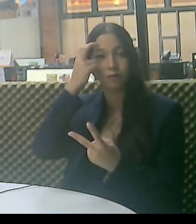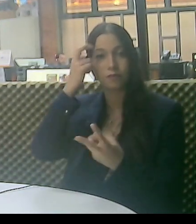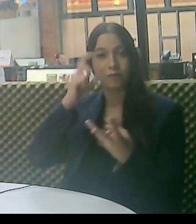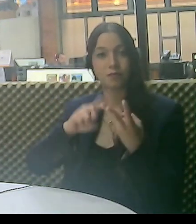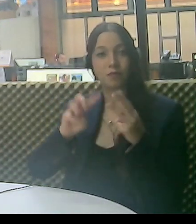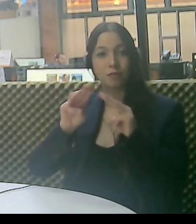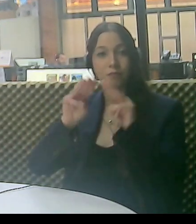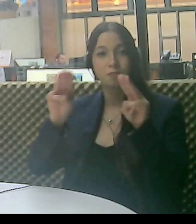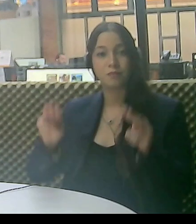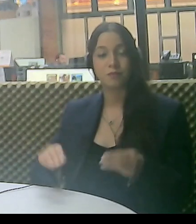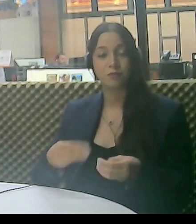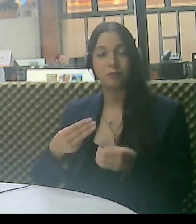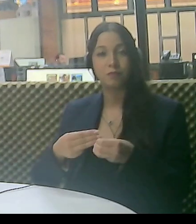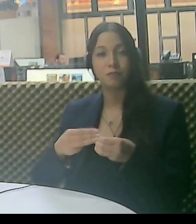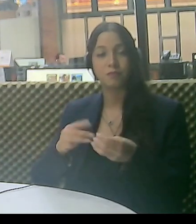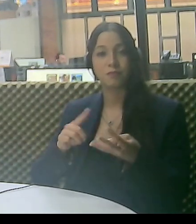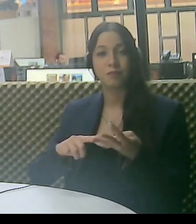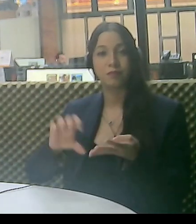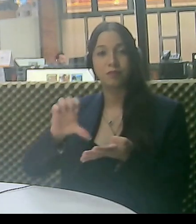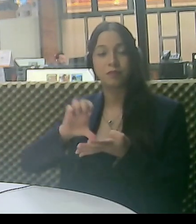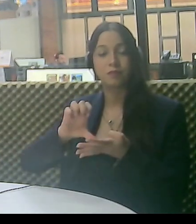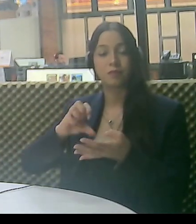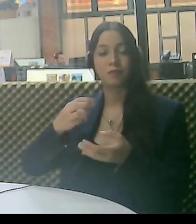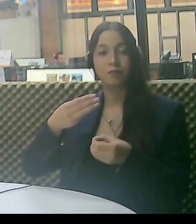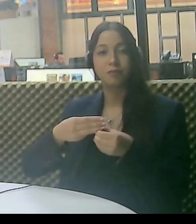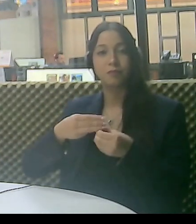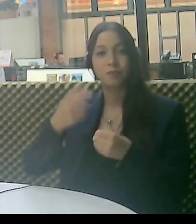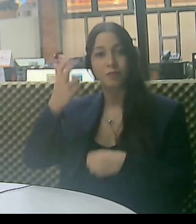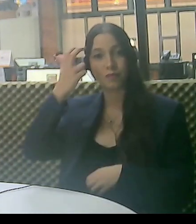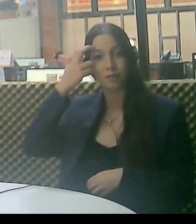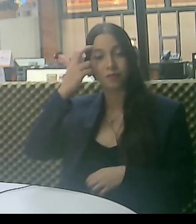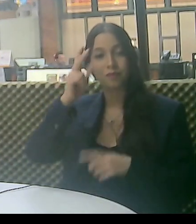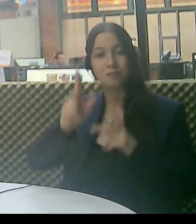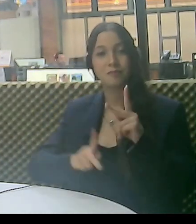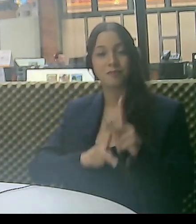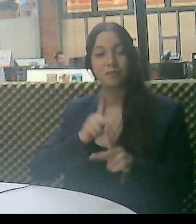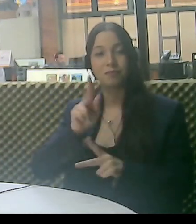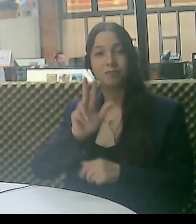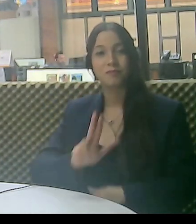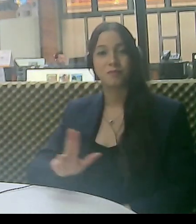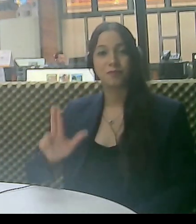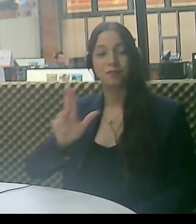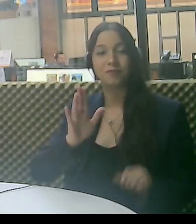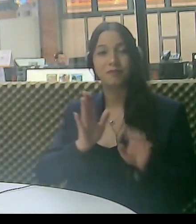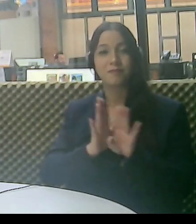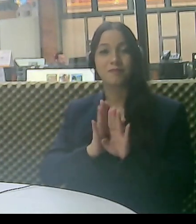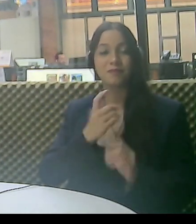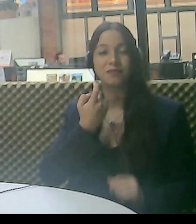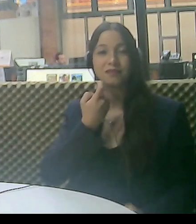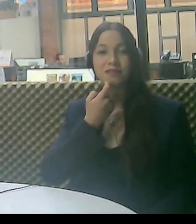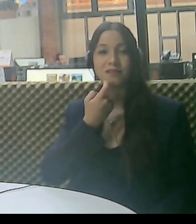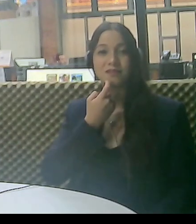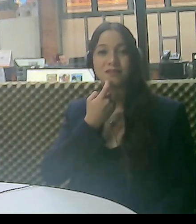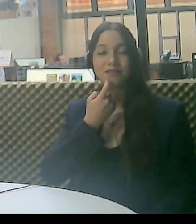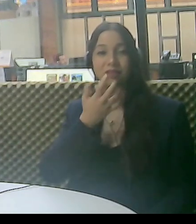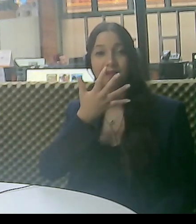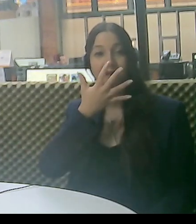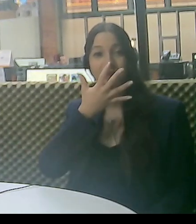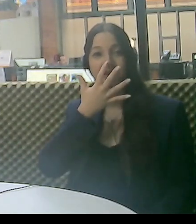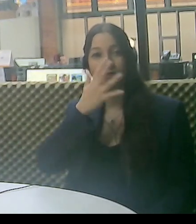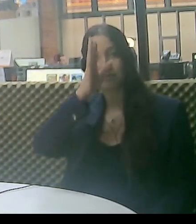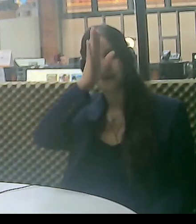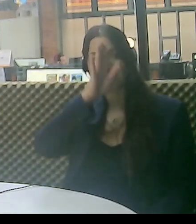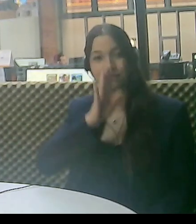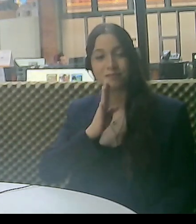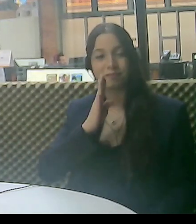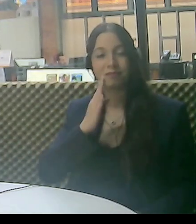Museu Municipal e o Centro Municipal de Cultura. E a população de Uberlândia tem até esta sexta-feira para apreciar